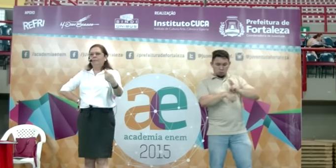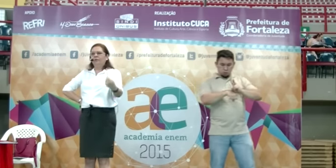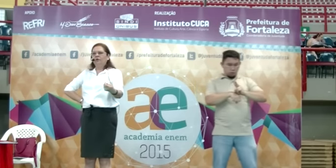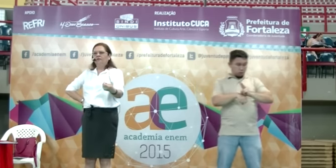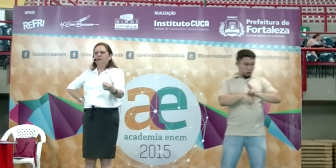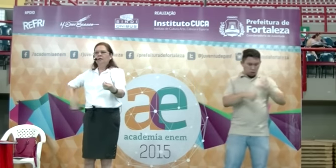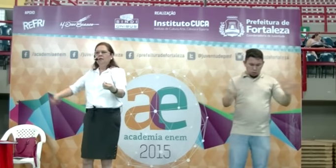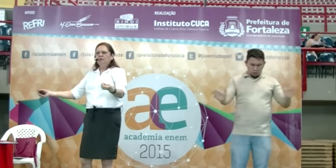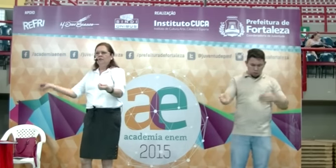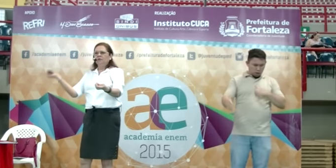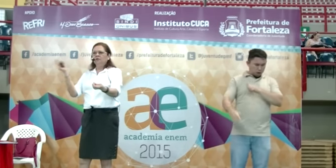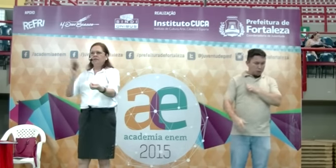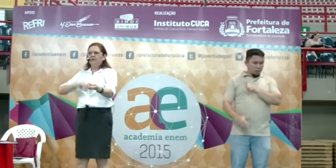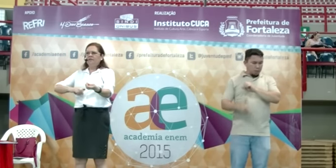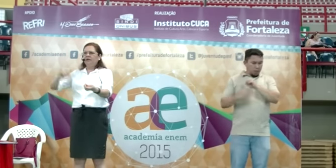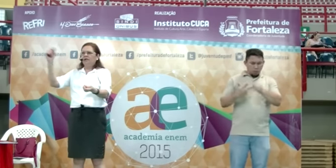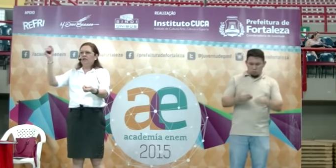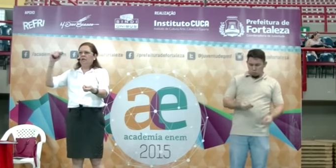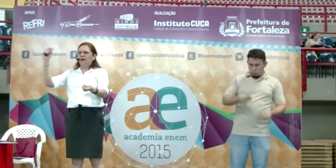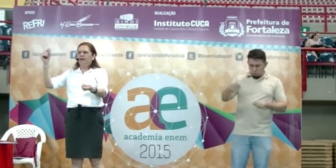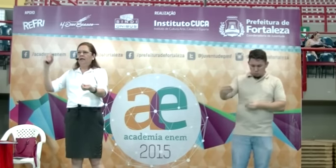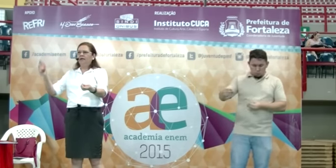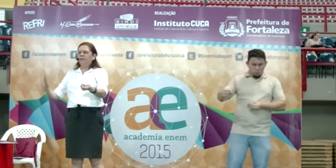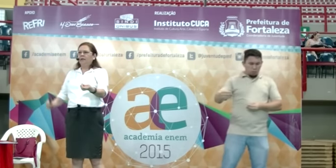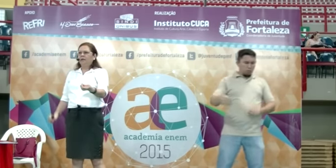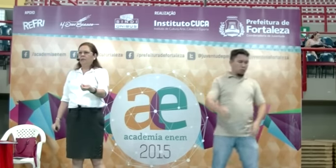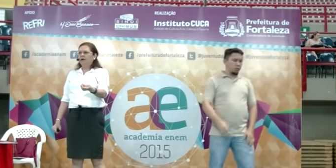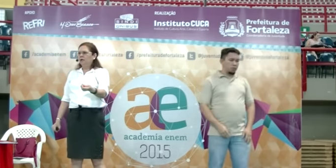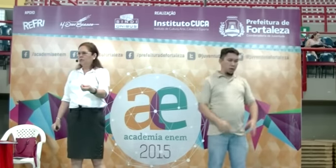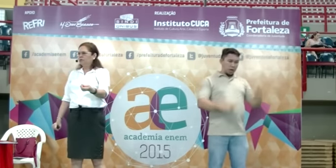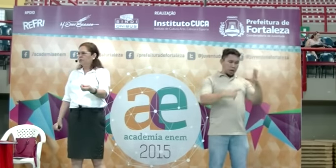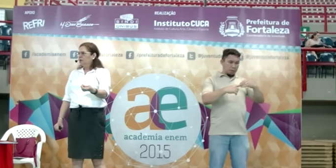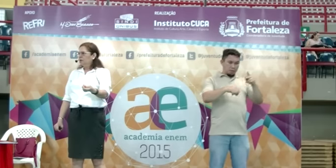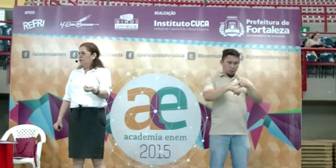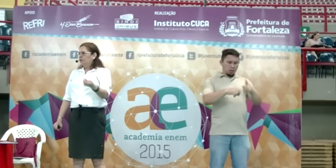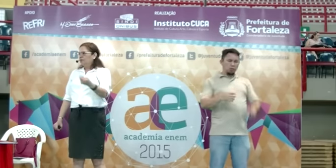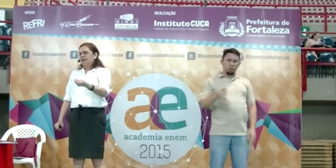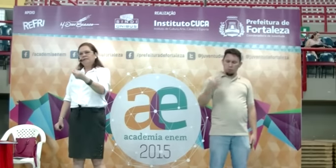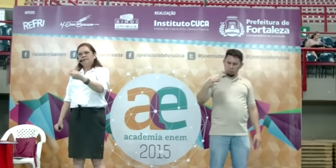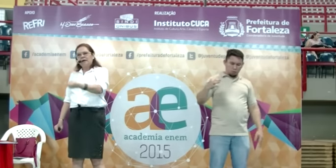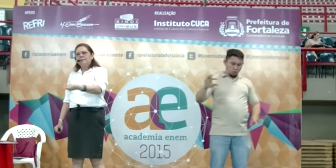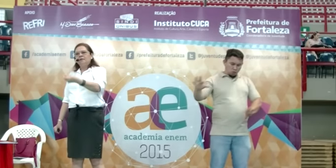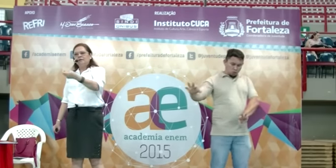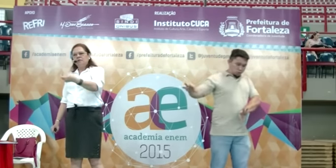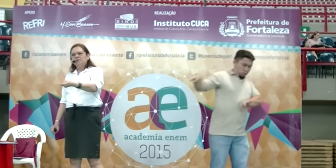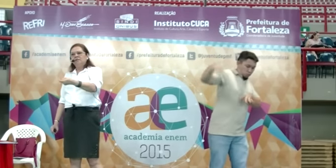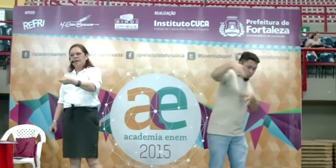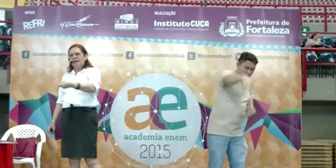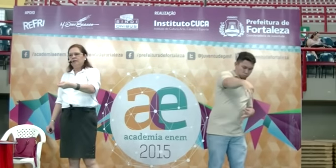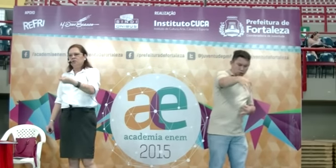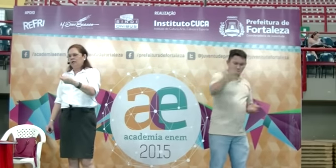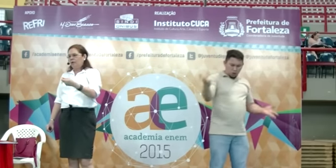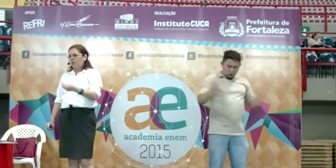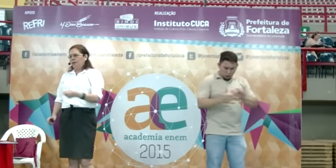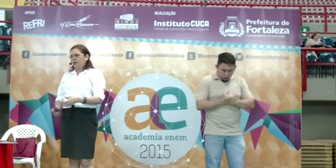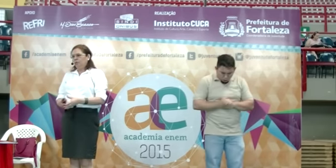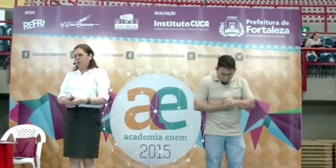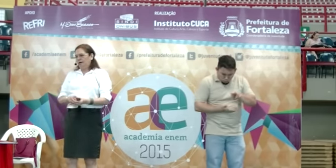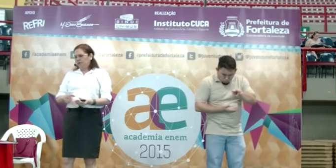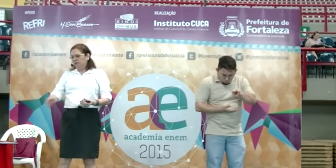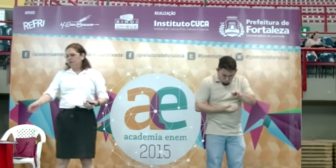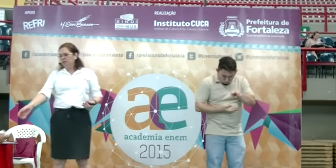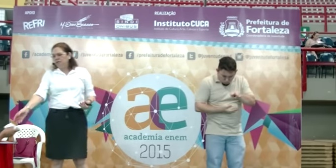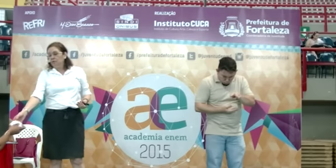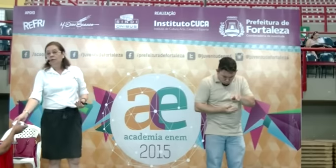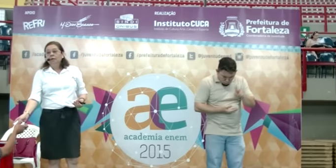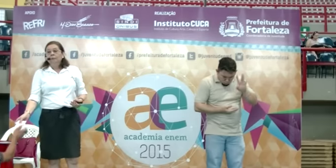lhe entregar a prova, que você virá já com a caneta preta em mãos, você sabe que você está acompanhando